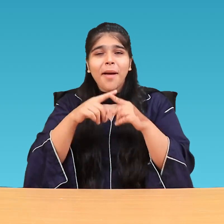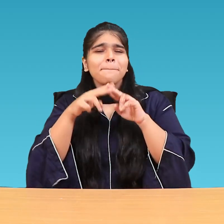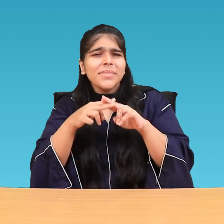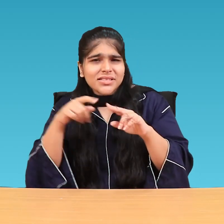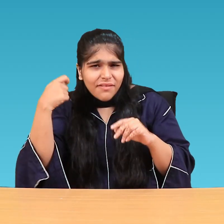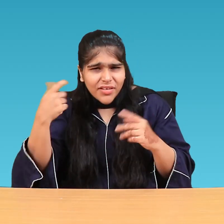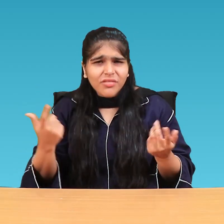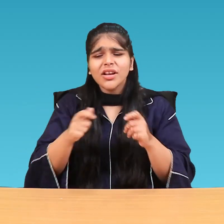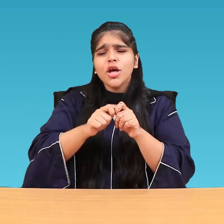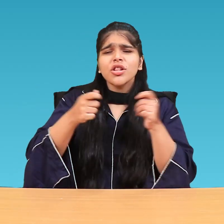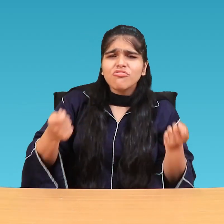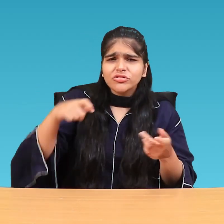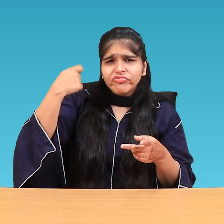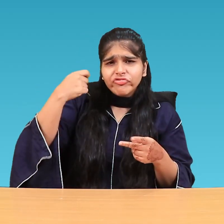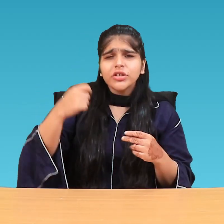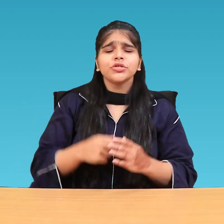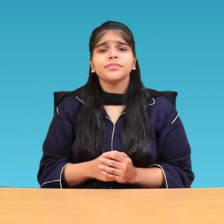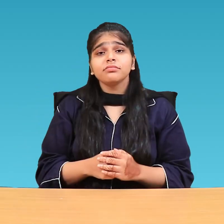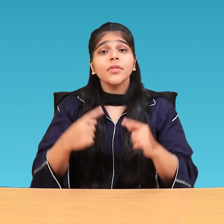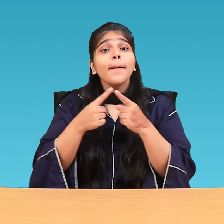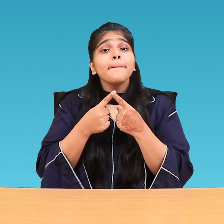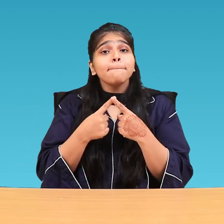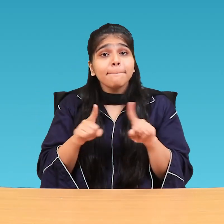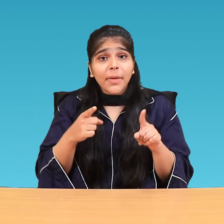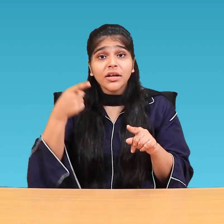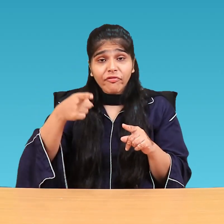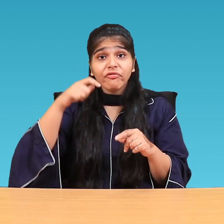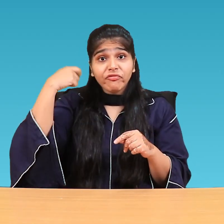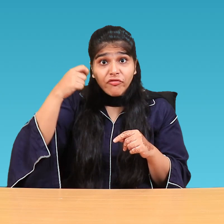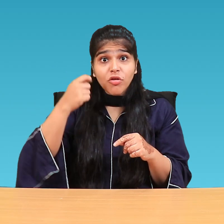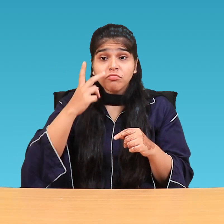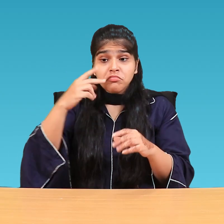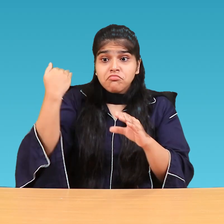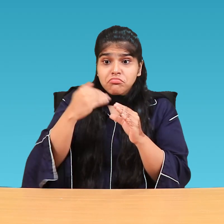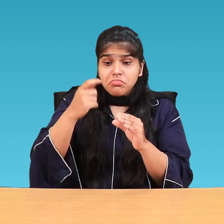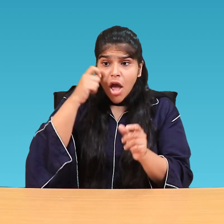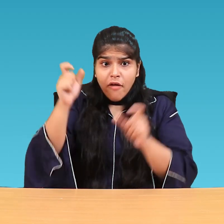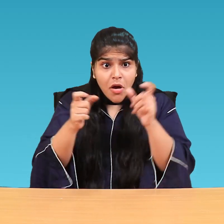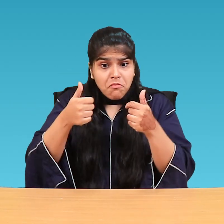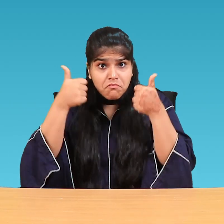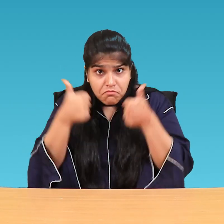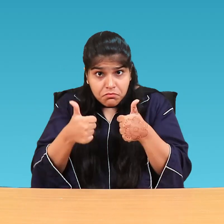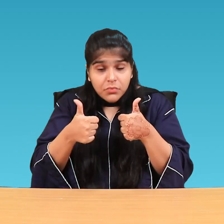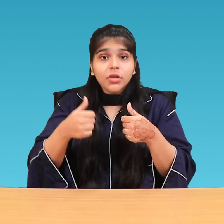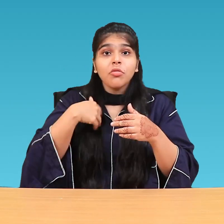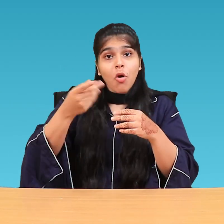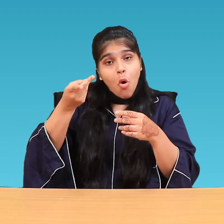हम आपको न्यूज़ की वीडियोस ला के देते हैं। बट अगर इस वीडियो पे अच्छा रिस्पॉन्स आता है तो हम आपके लिए वीडियो सीरीज़ में कन्वर्ट